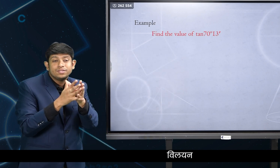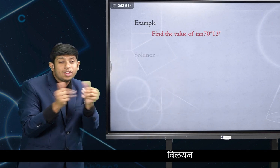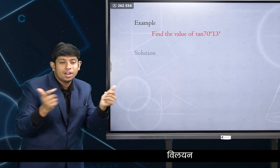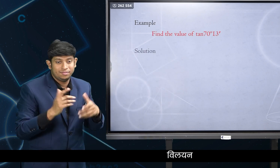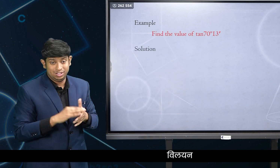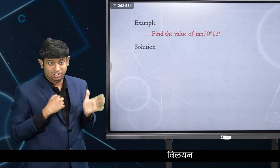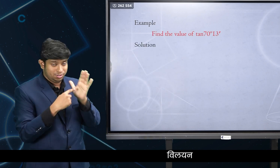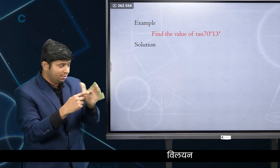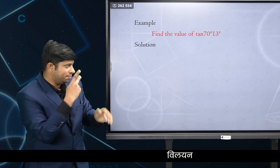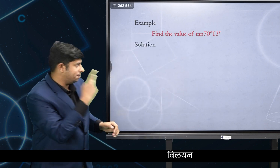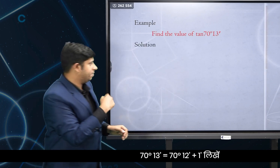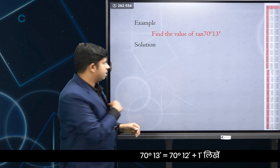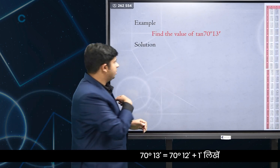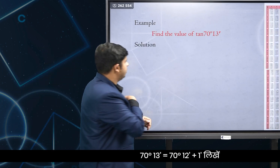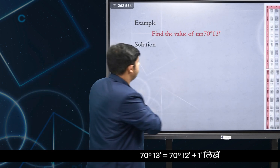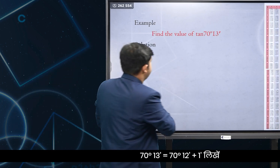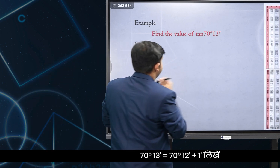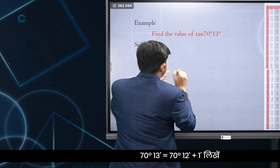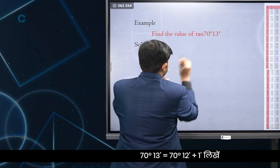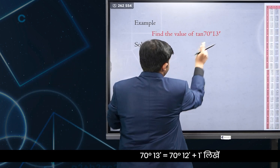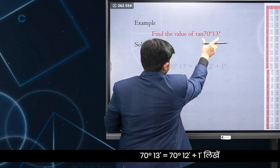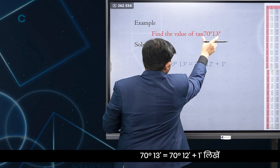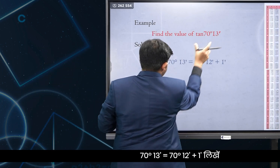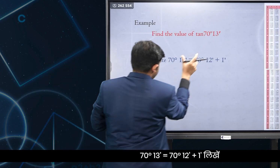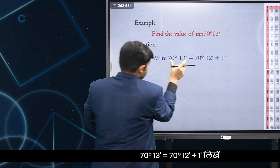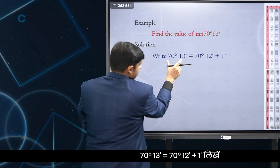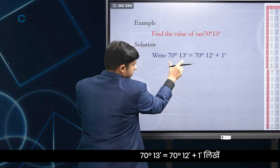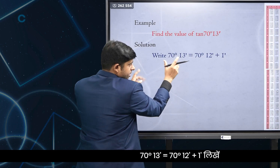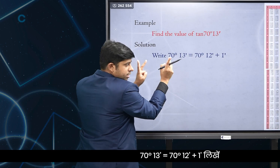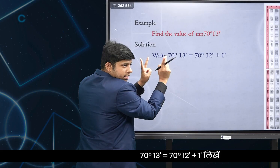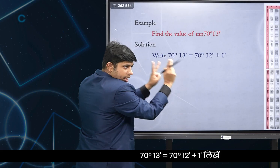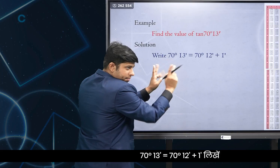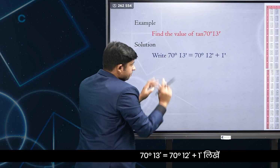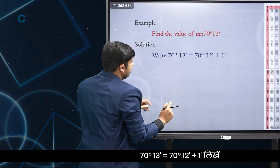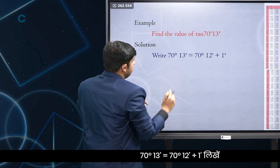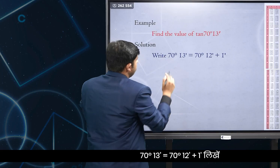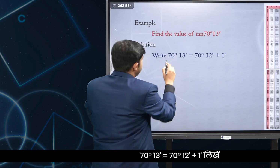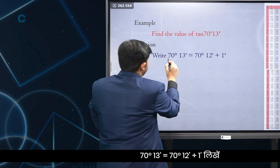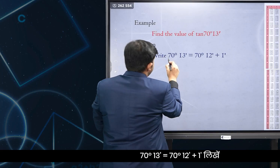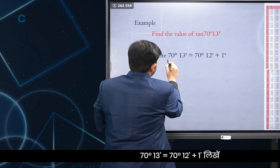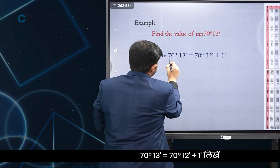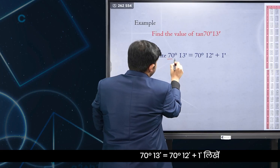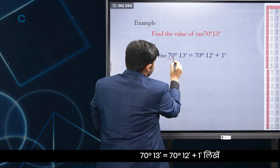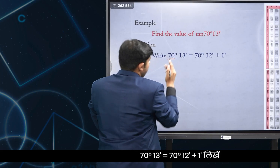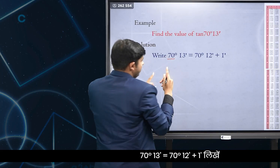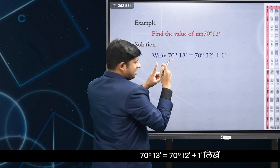विलयन 70 डिग्री 13 मिनट्स इज इक्वल 70 डिग्री 12 मिनट प्लस 1 मिनट लिखे।